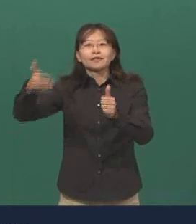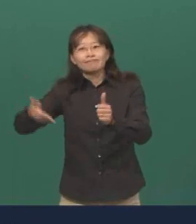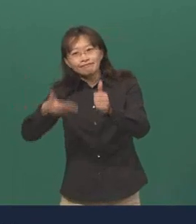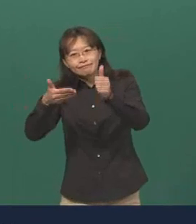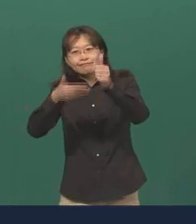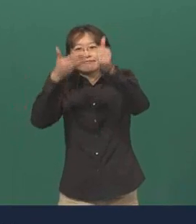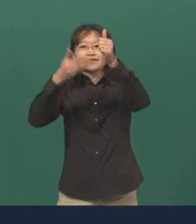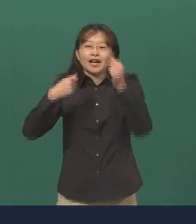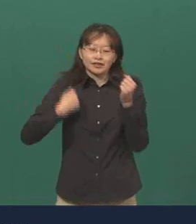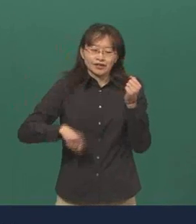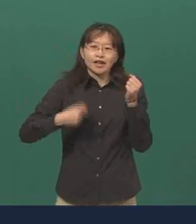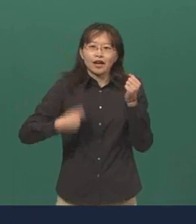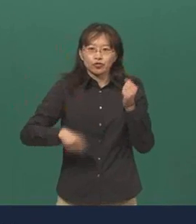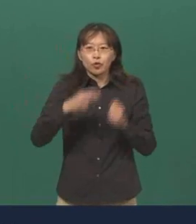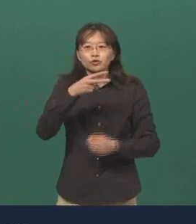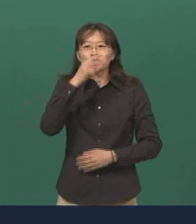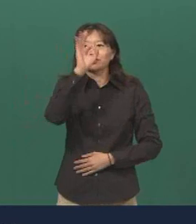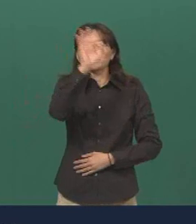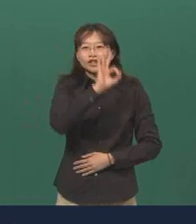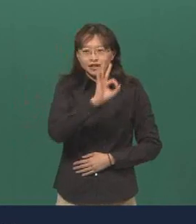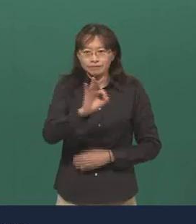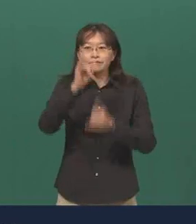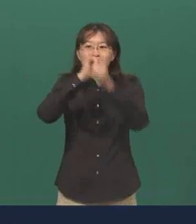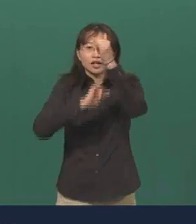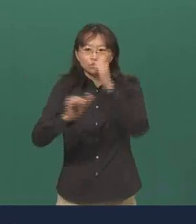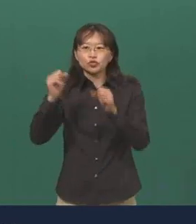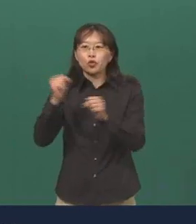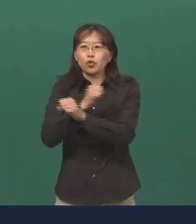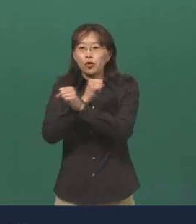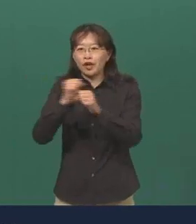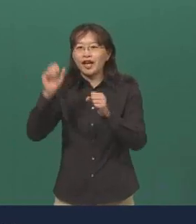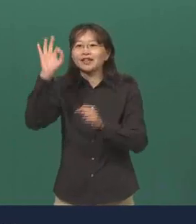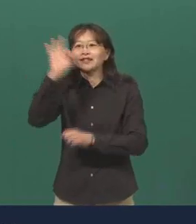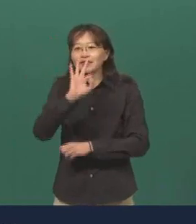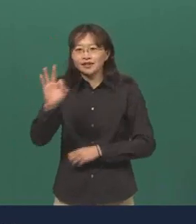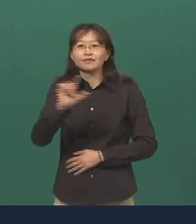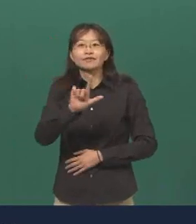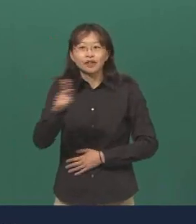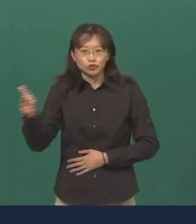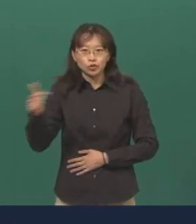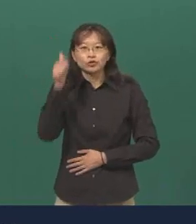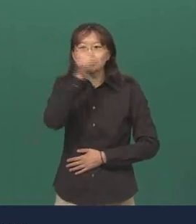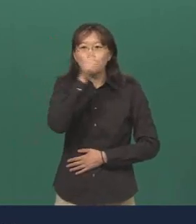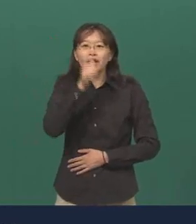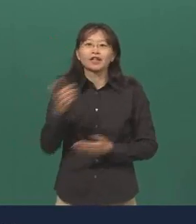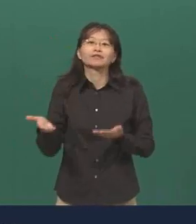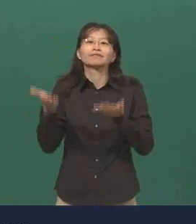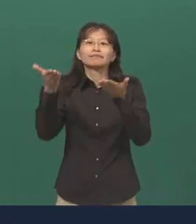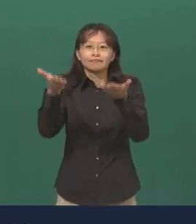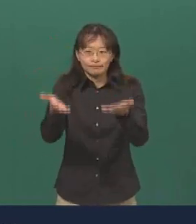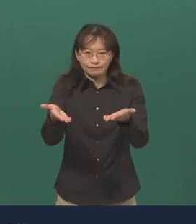などを紹介する大近江展が東京で開かれました。